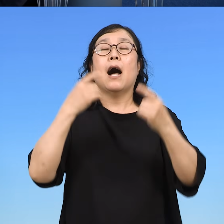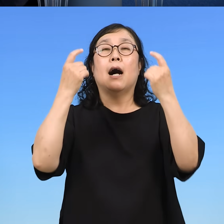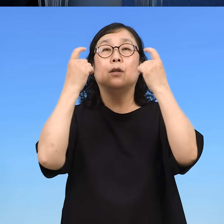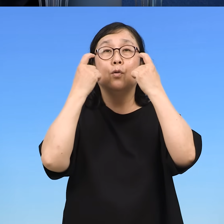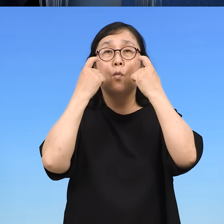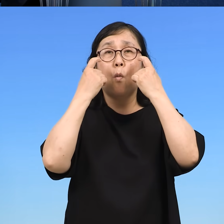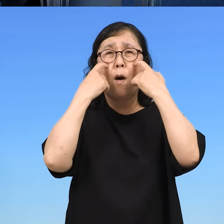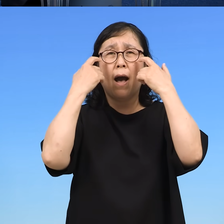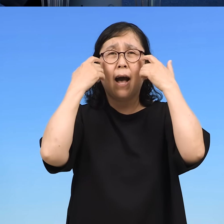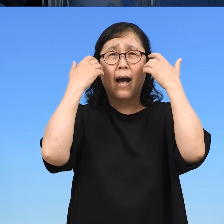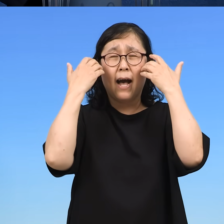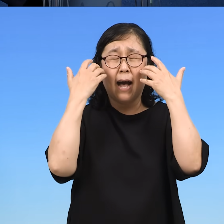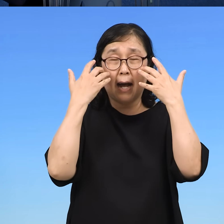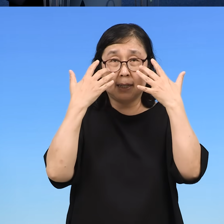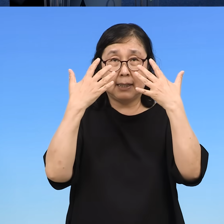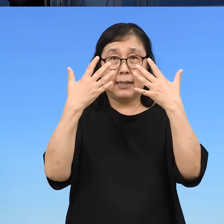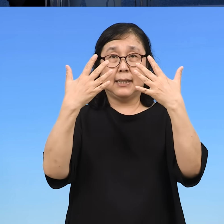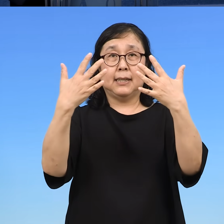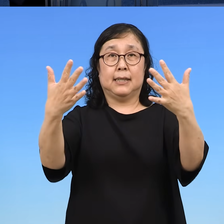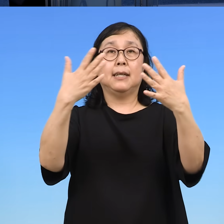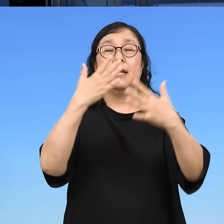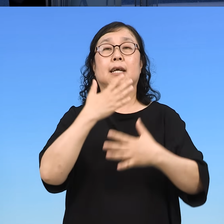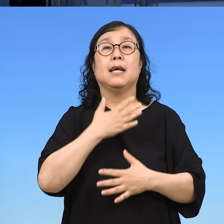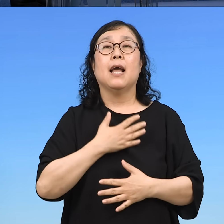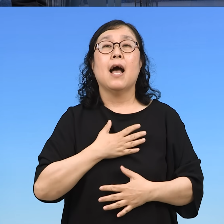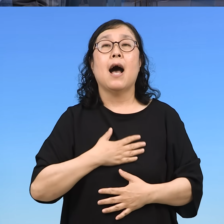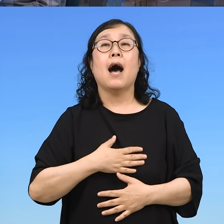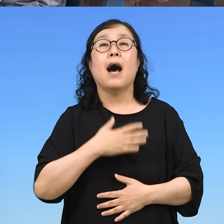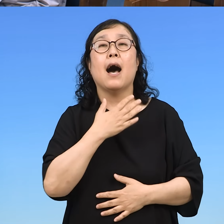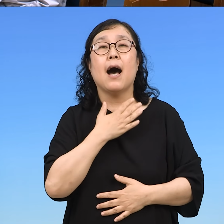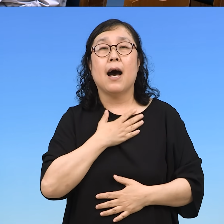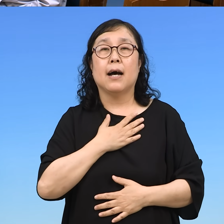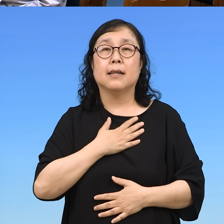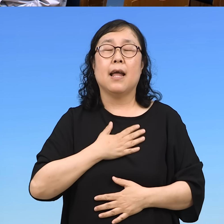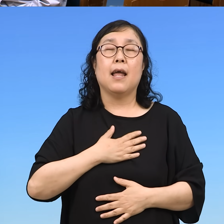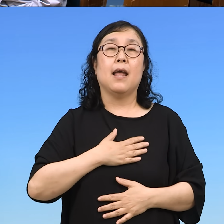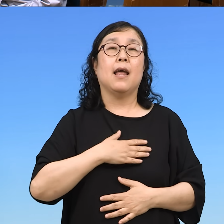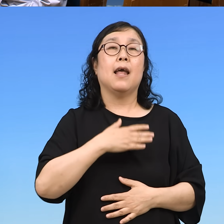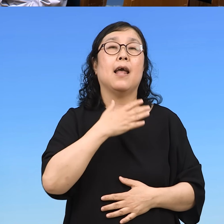근거, 은혜입니다. 나는 확실히 아네.